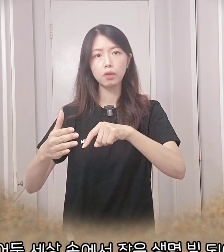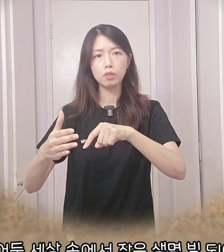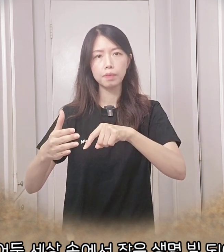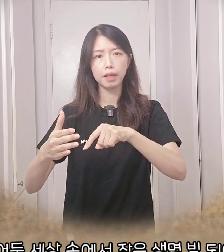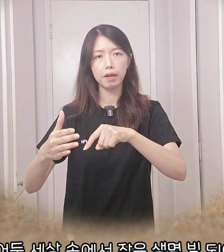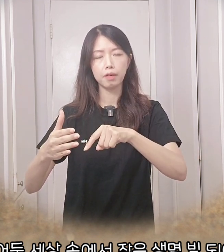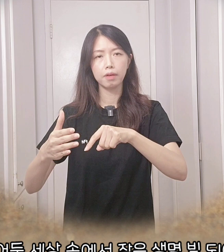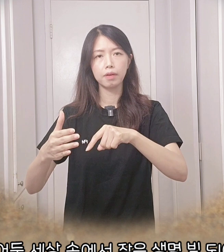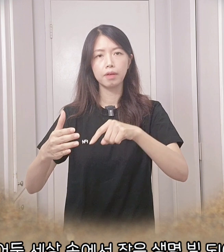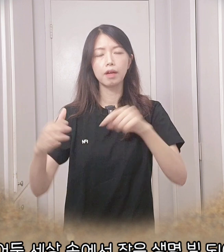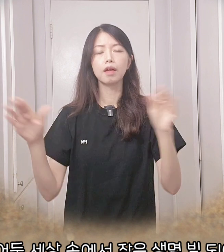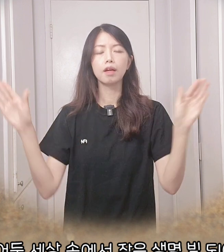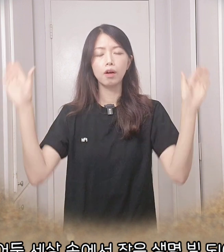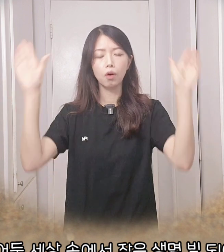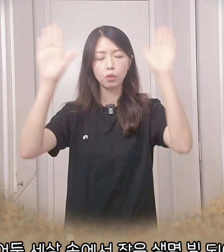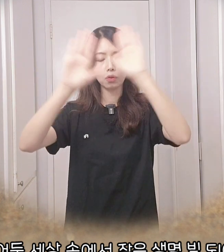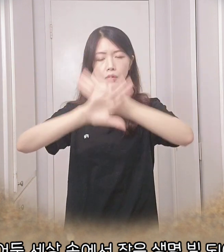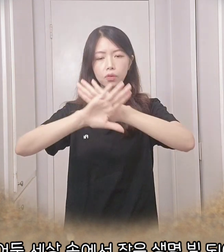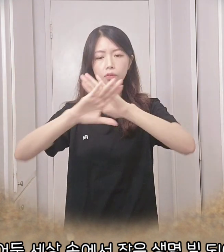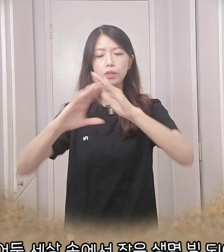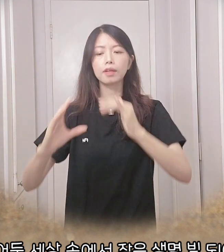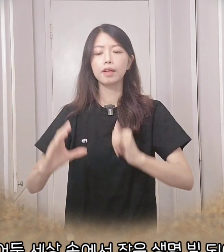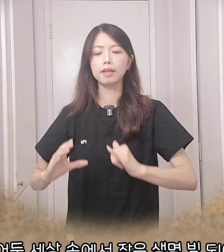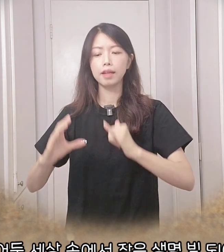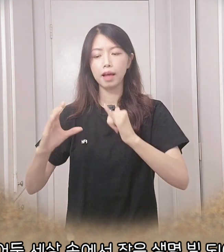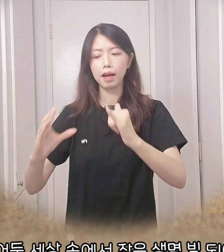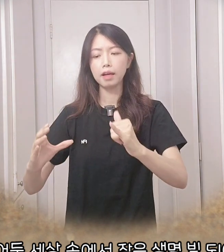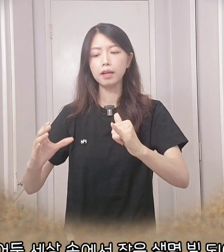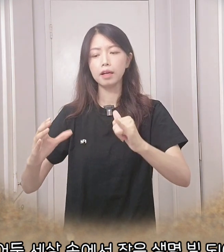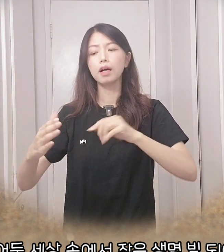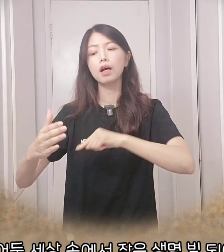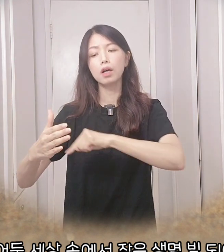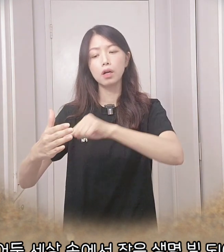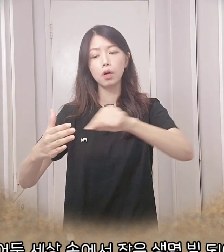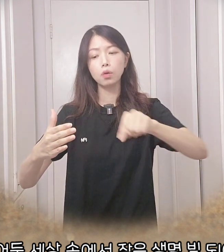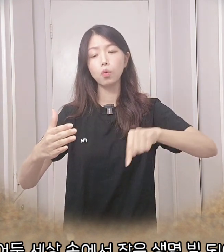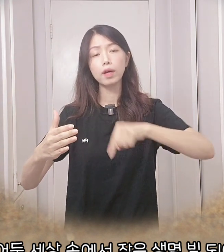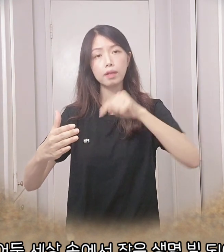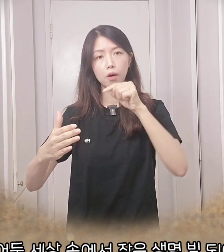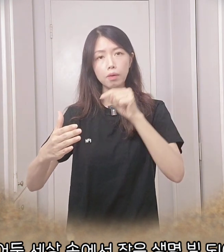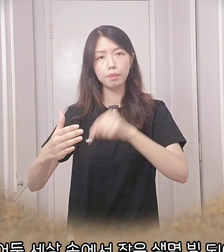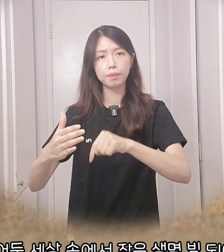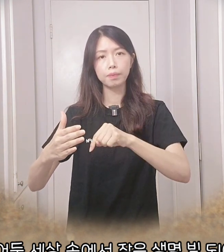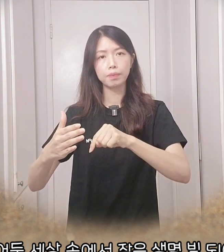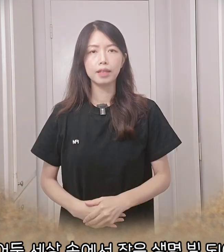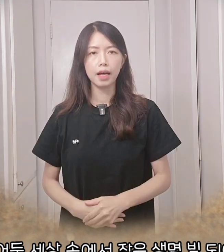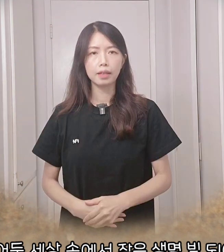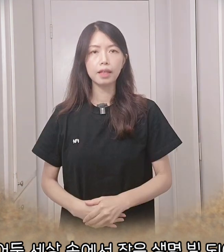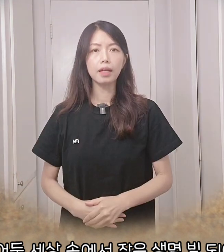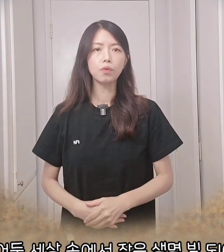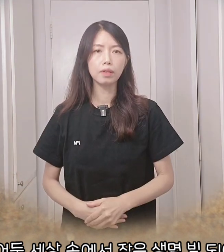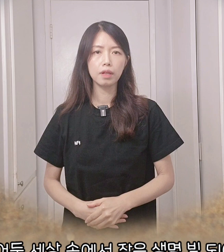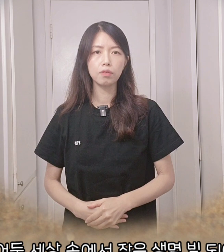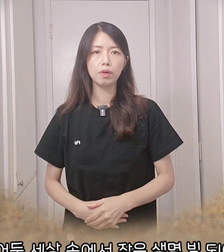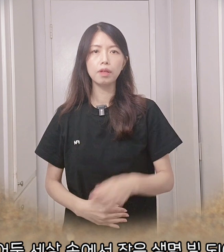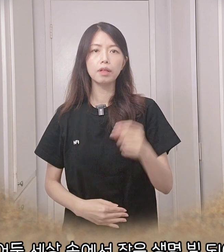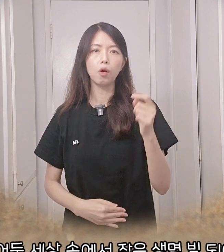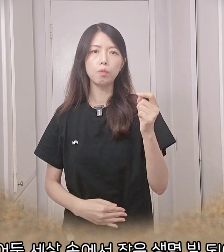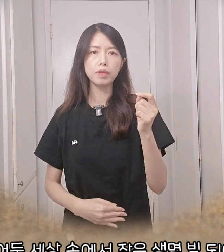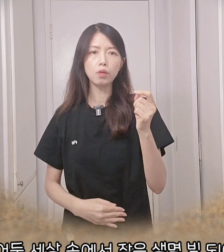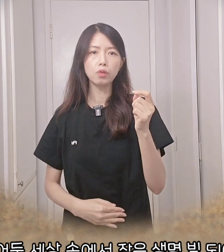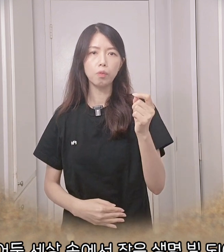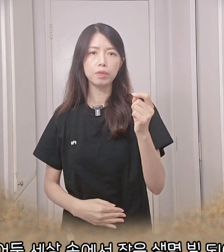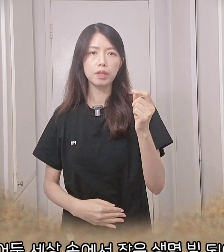콕 찍어주시면 돼요. 어두운 세상 속에서 작다라고 하는 뜻의